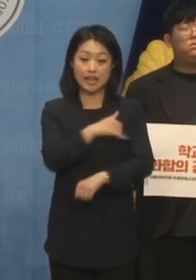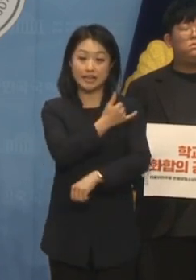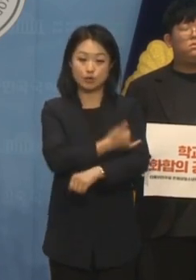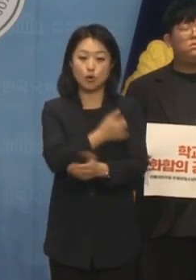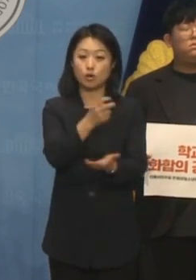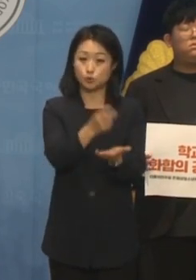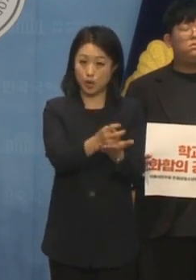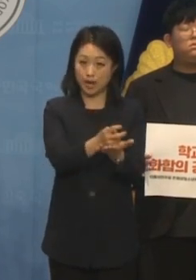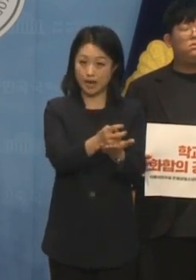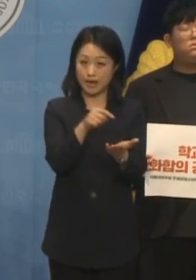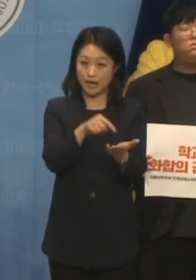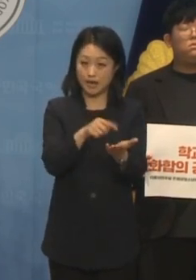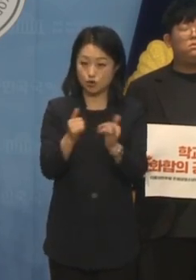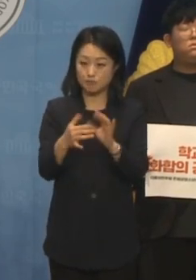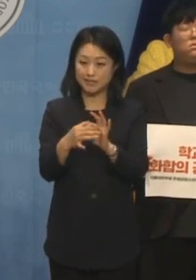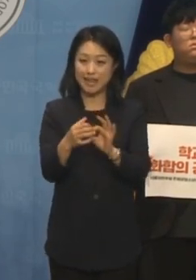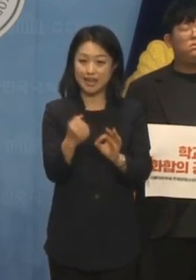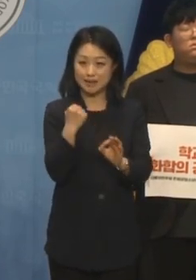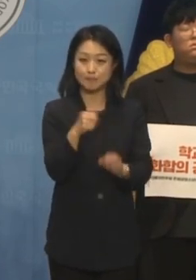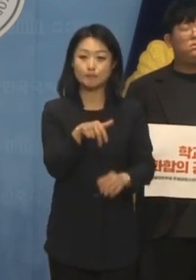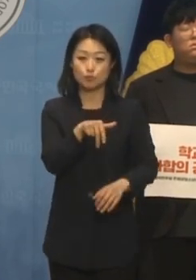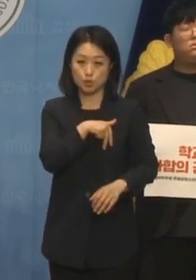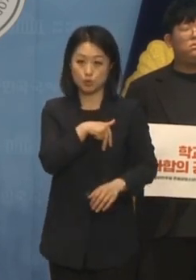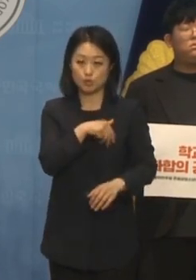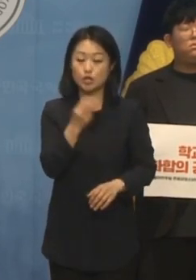학생인권조례가 국민의힘 소속